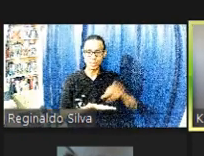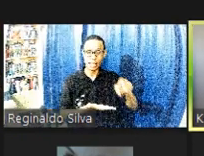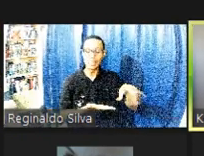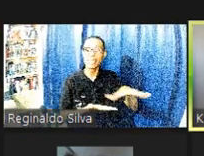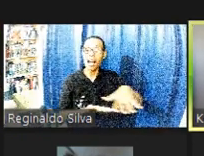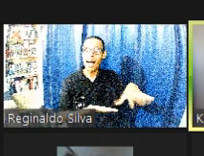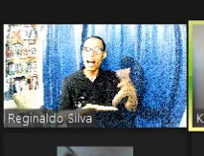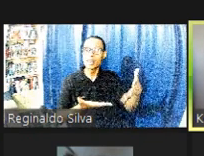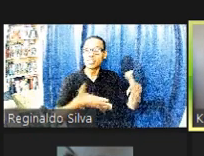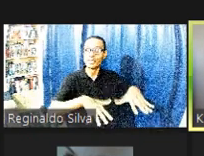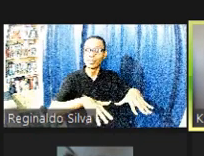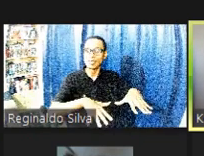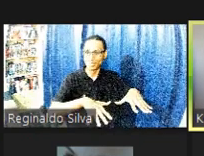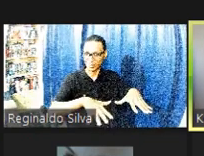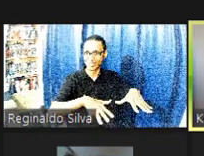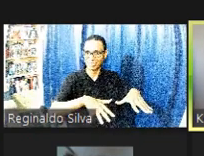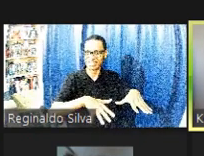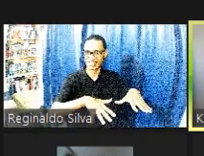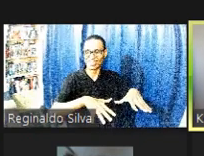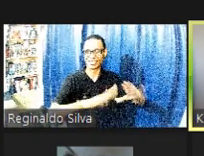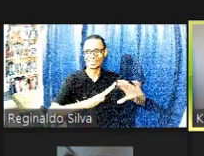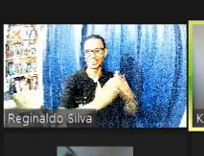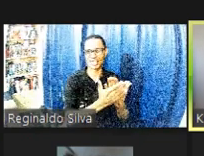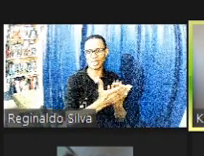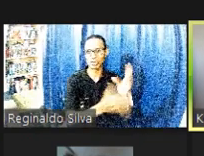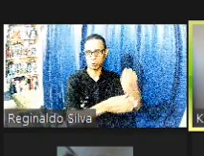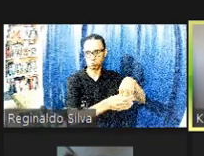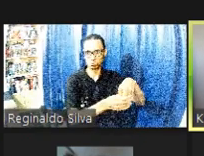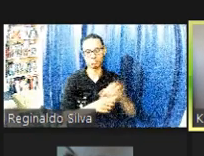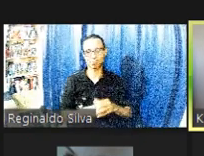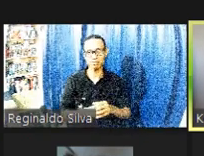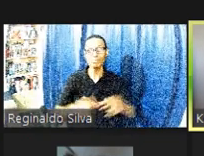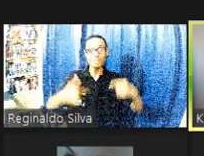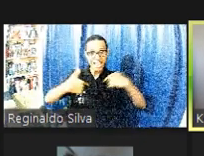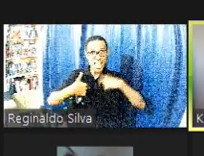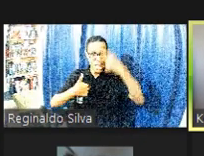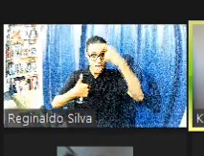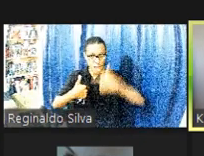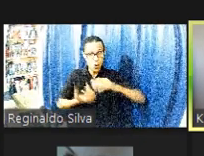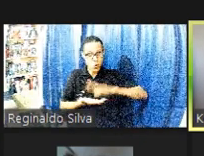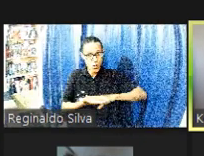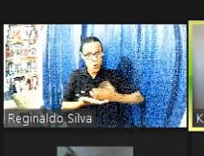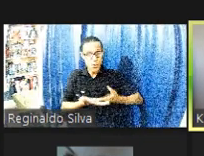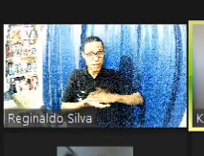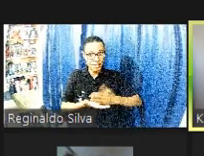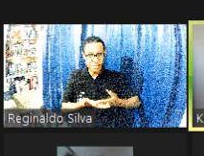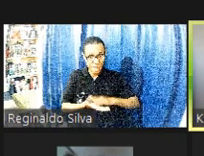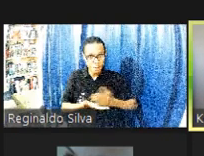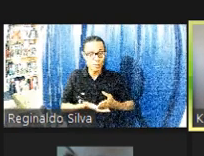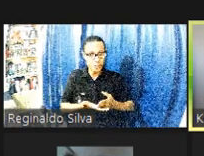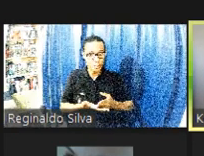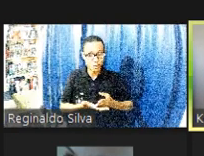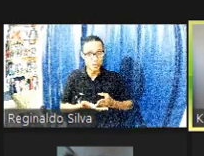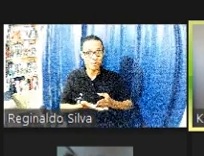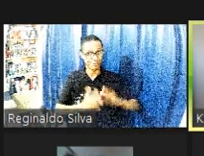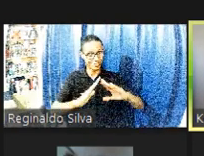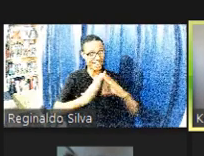educacional. Como intérprete, eu te digo que esse trabalho acaba